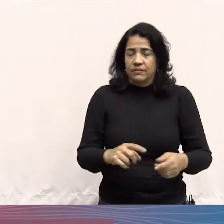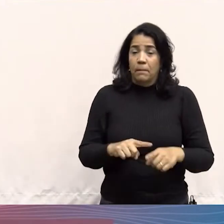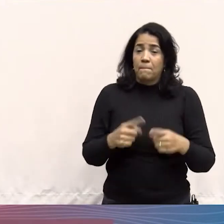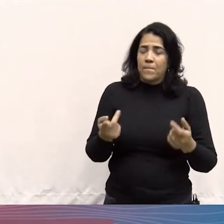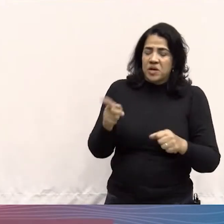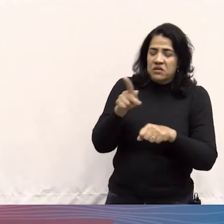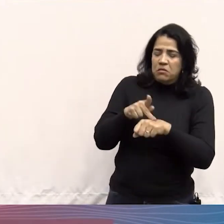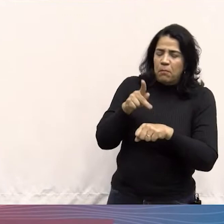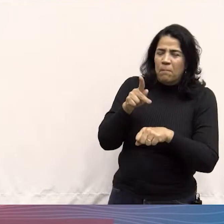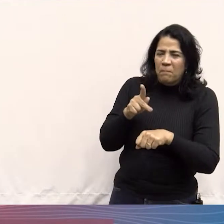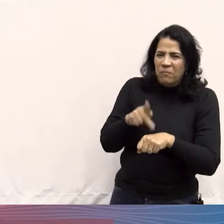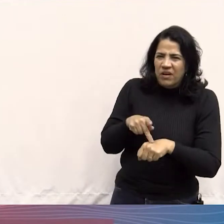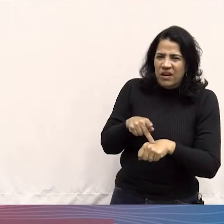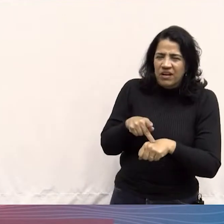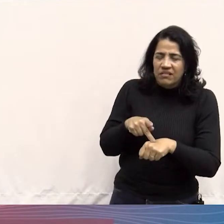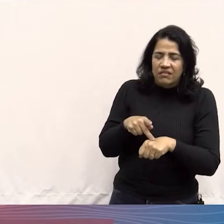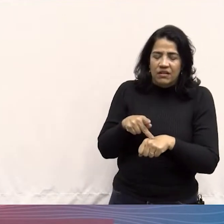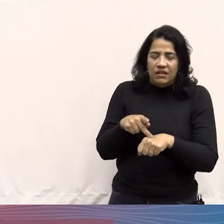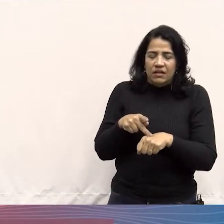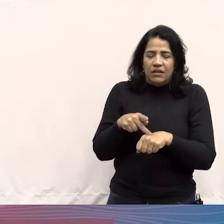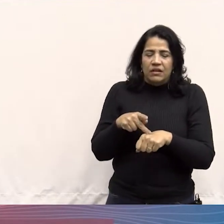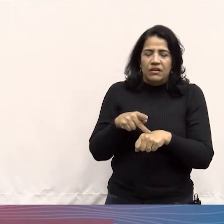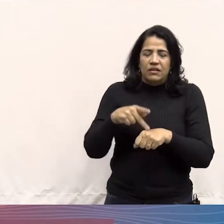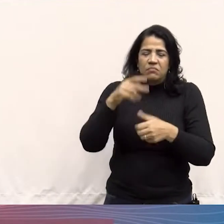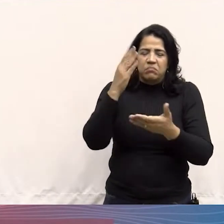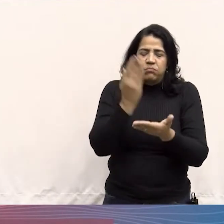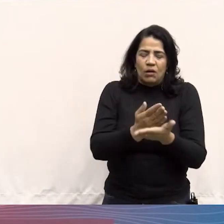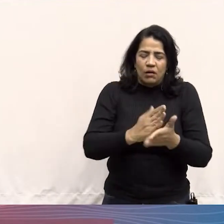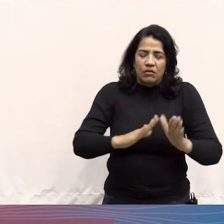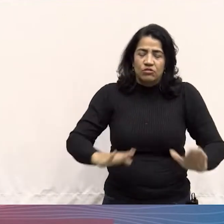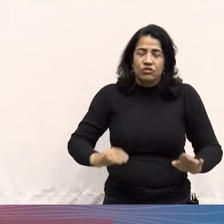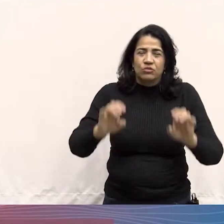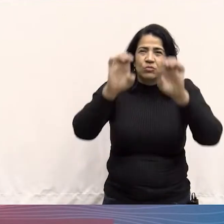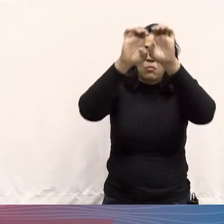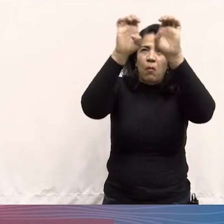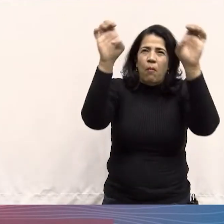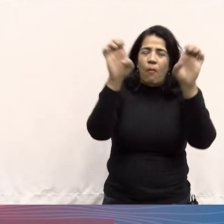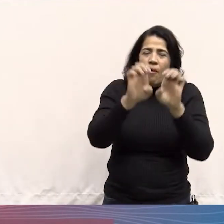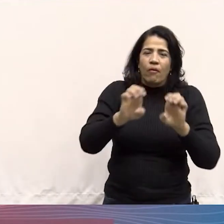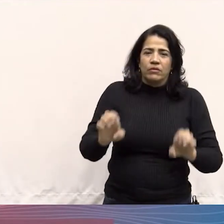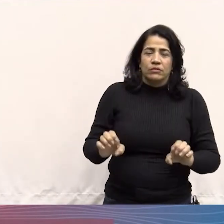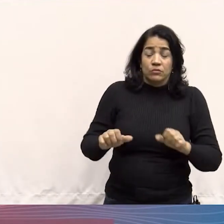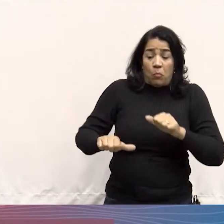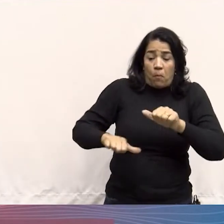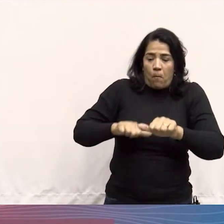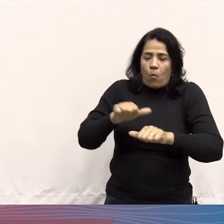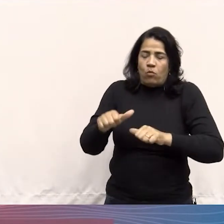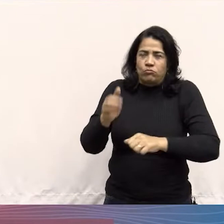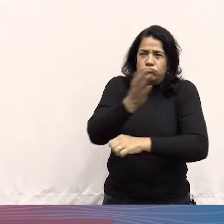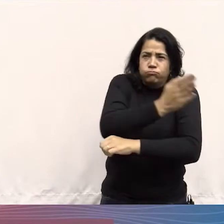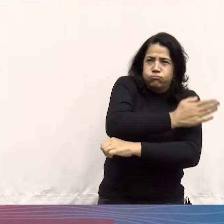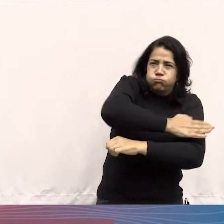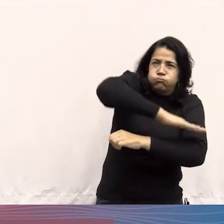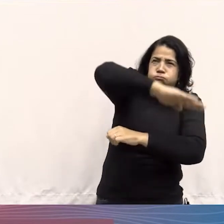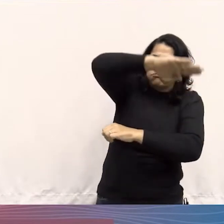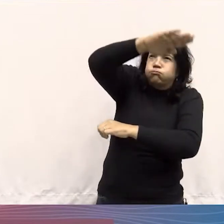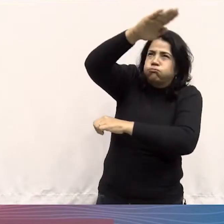a estátua se tornou em grande montanha, e que